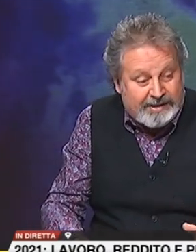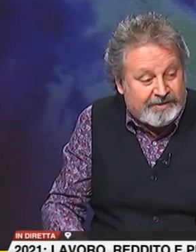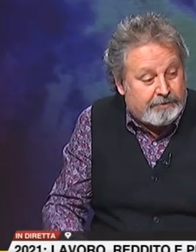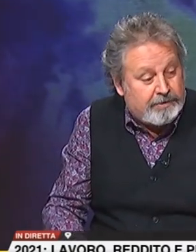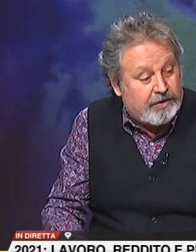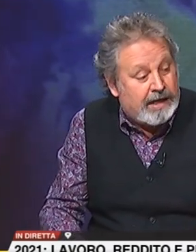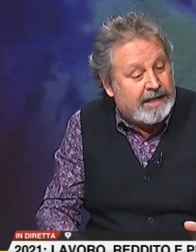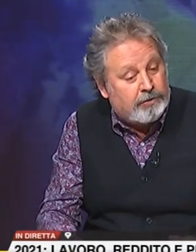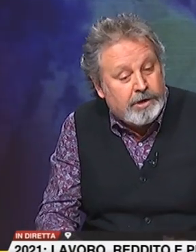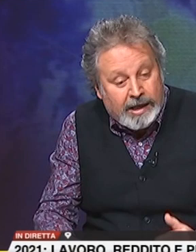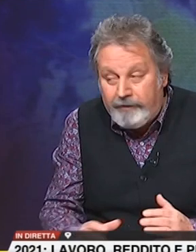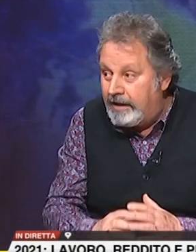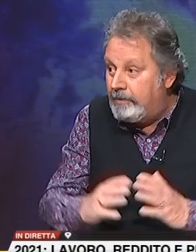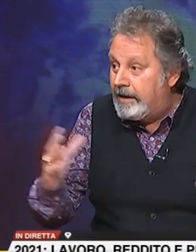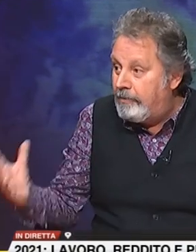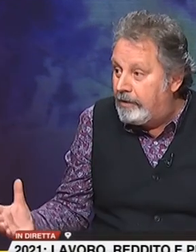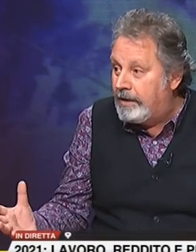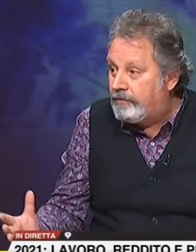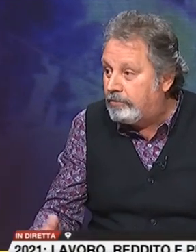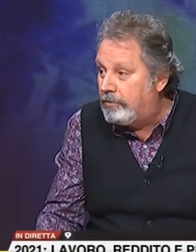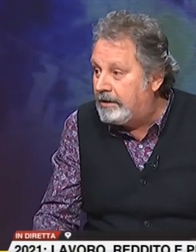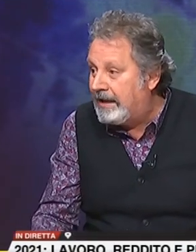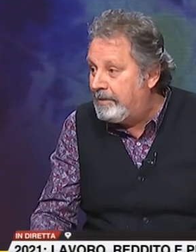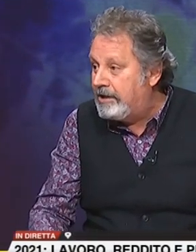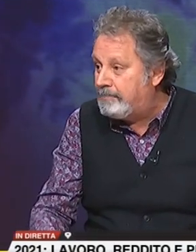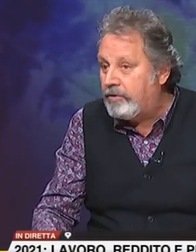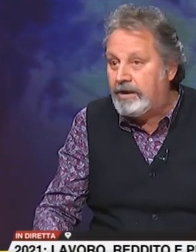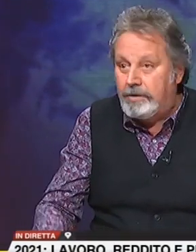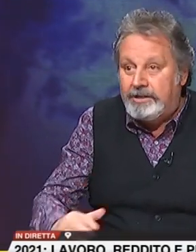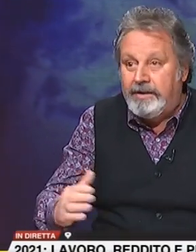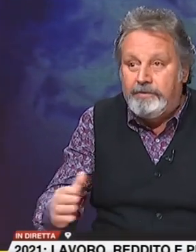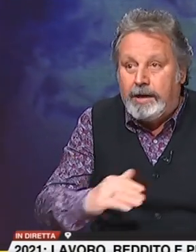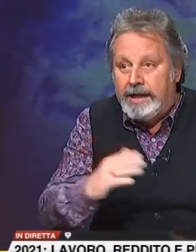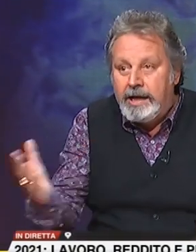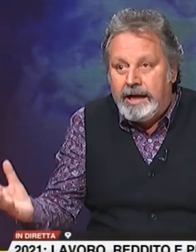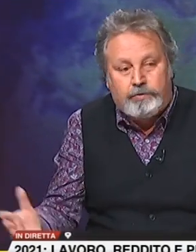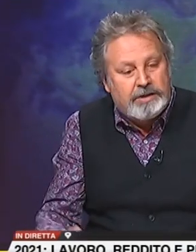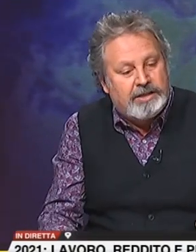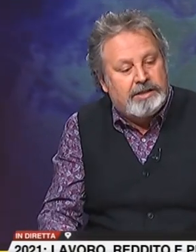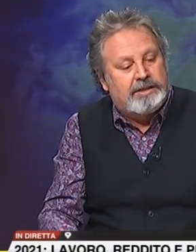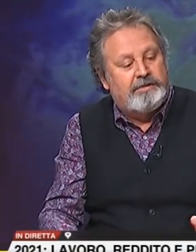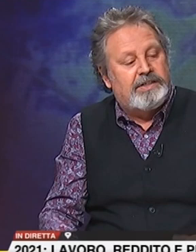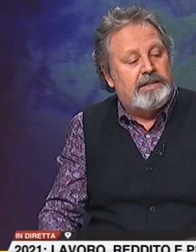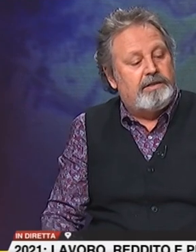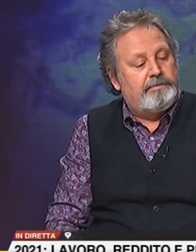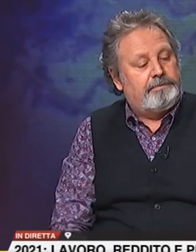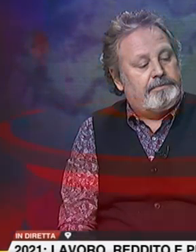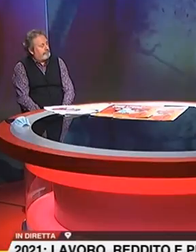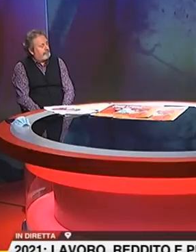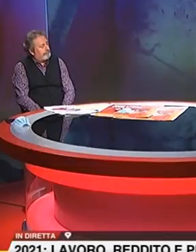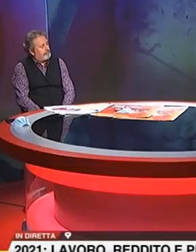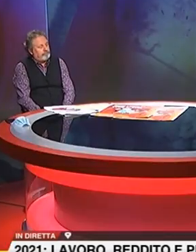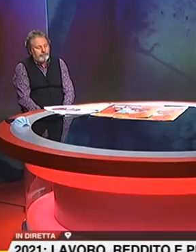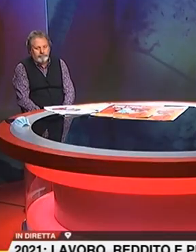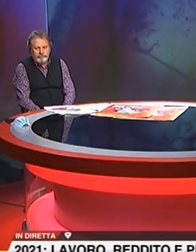continuerà a iscriversi a questo sindacato, alla fine noi daremo valore aggiunto in termini di risposta collettiva e individuale a tutti i cittadini trevigiani. C'è